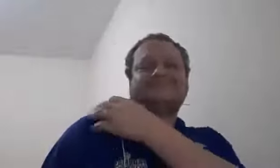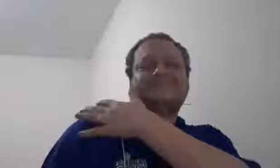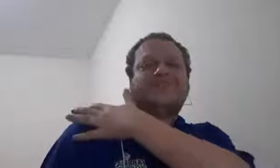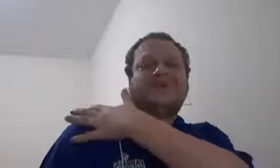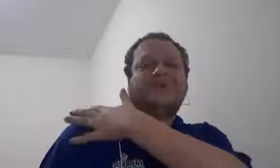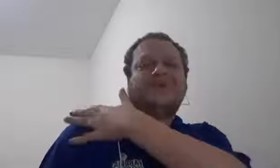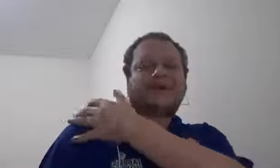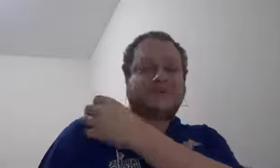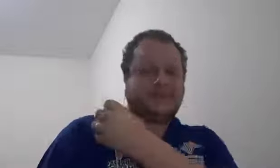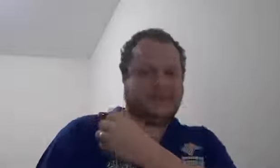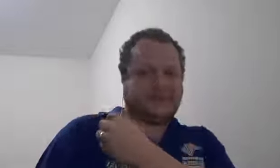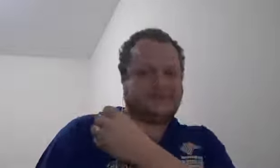Trianon MASP.